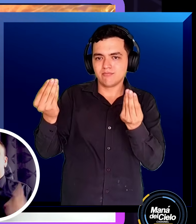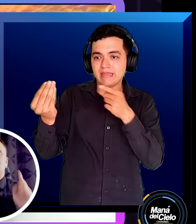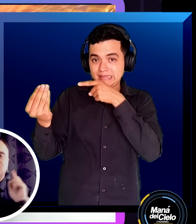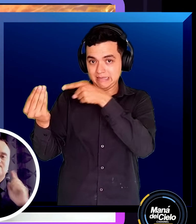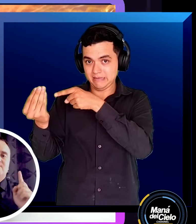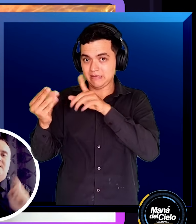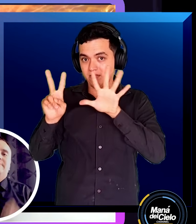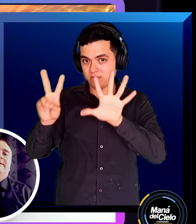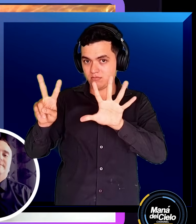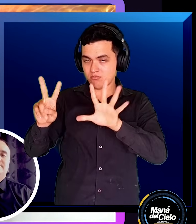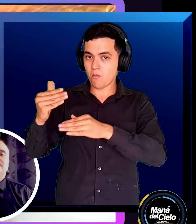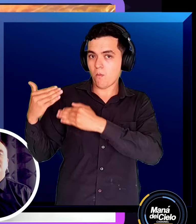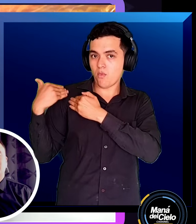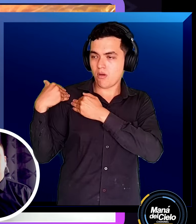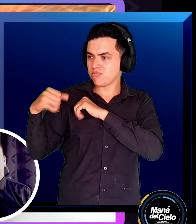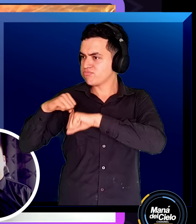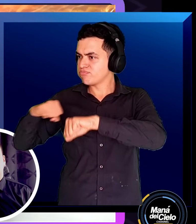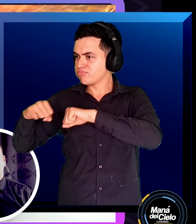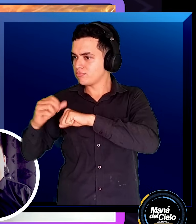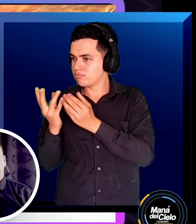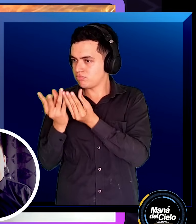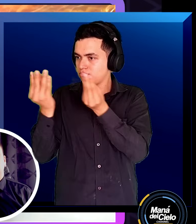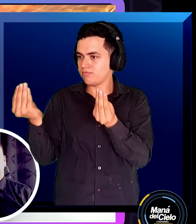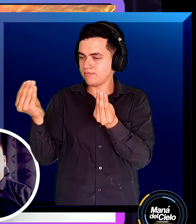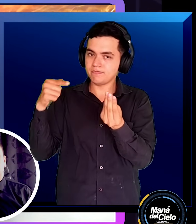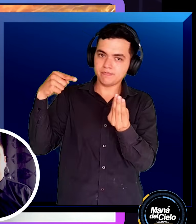Metámosle más oración. A veces en las iglesias,